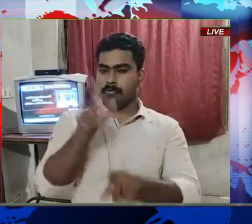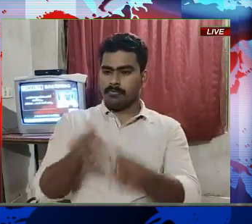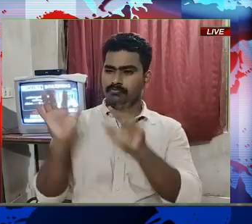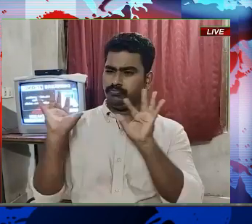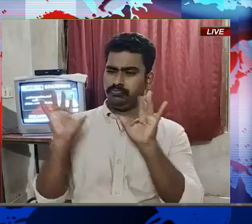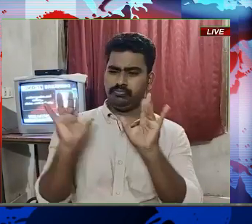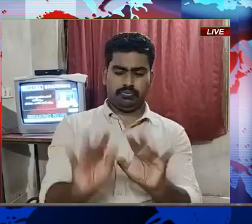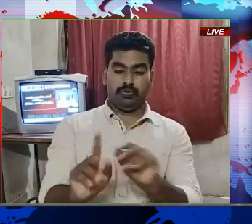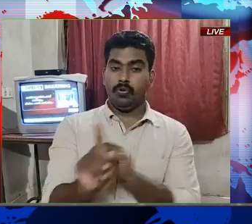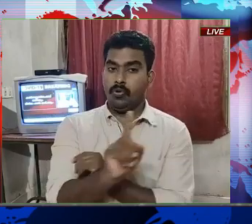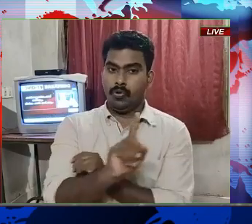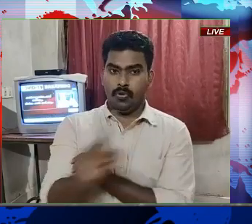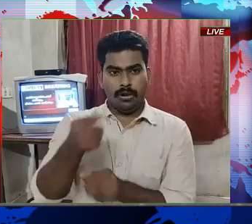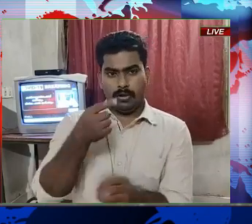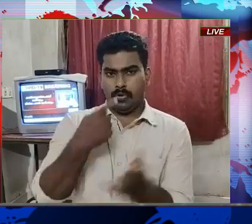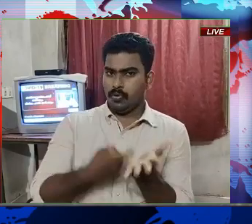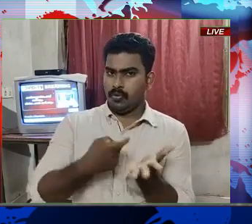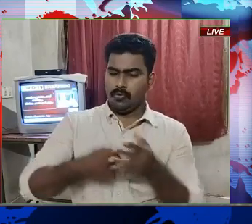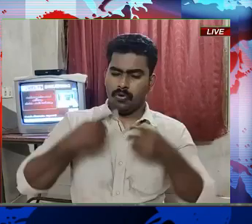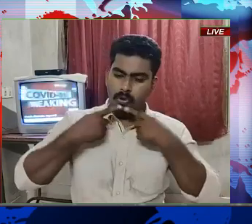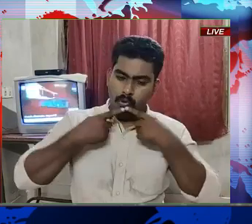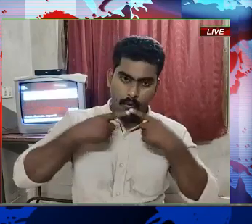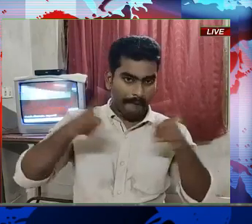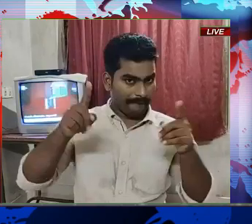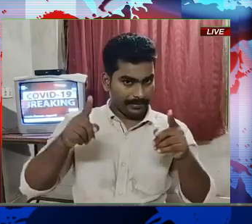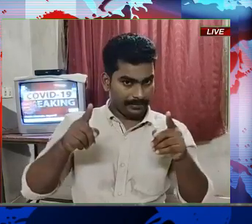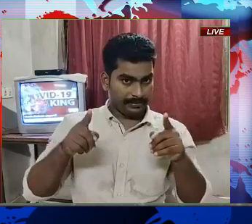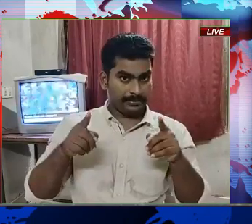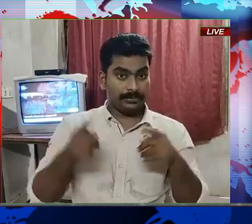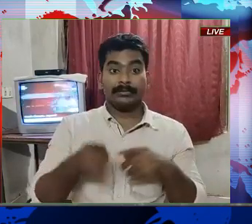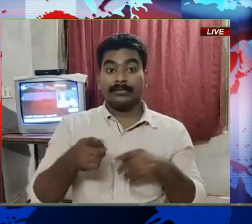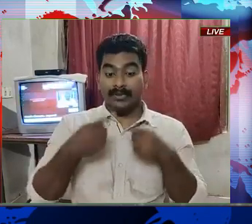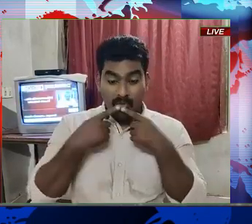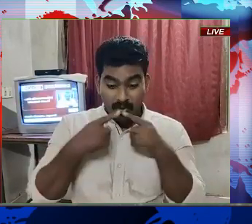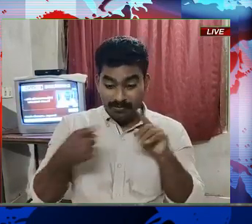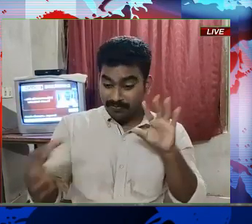സന്നദ്ധ പ്രവർത്തനത്തിന് വേതനം നൽകുന്നതും കാണുന്നുണ്ട്.